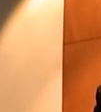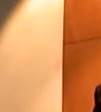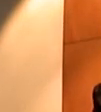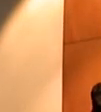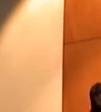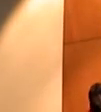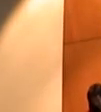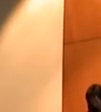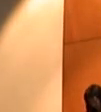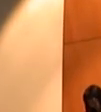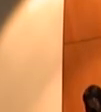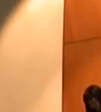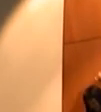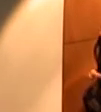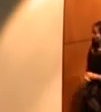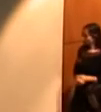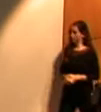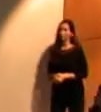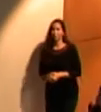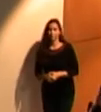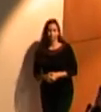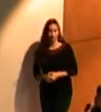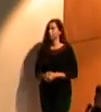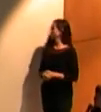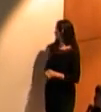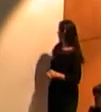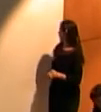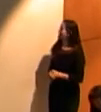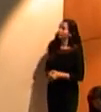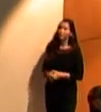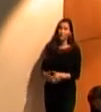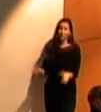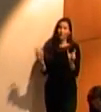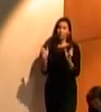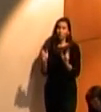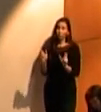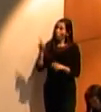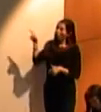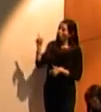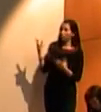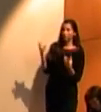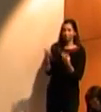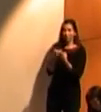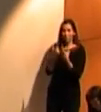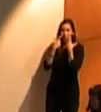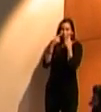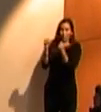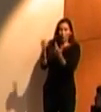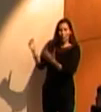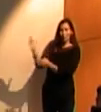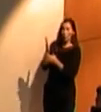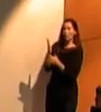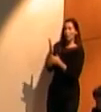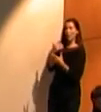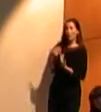Oui, et par rapport à. Donc, heureusement, ces exemples montrent qu'on assiste aussi à une évolution de la demande, parce qu'on se